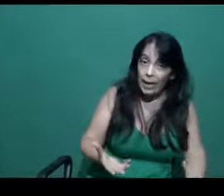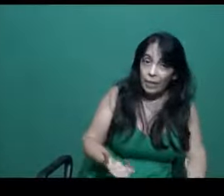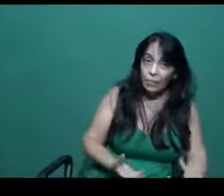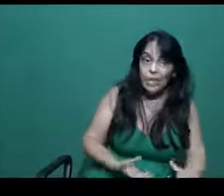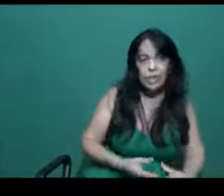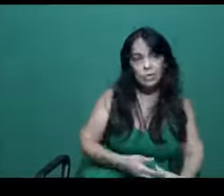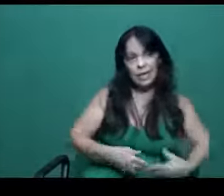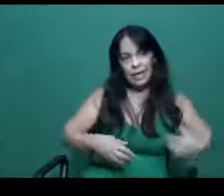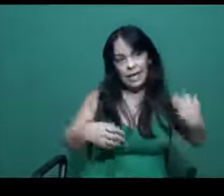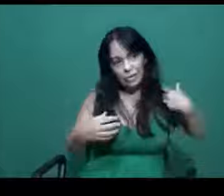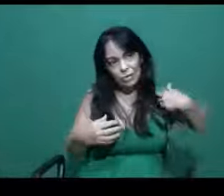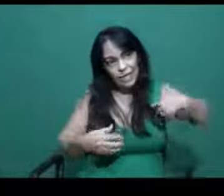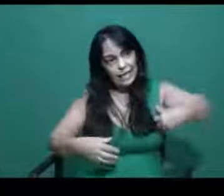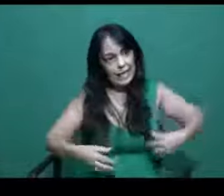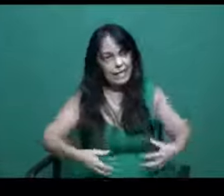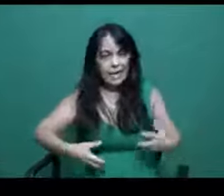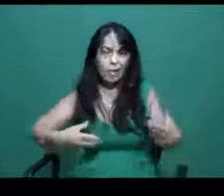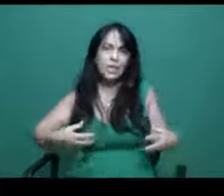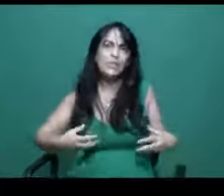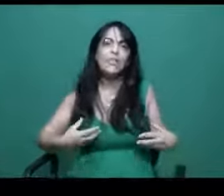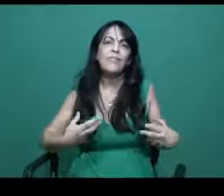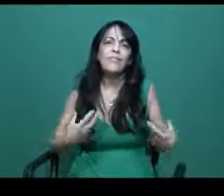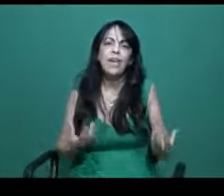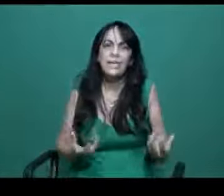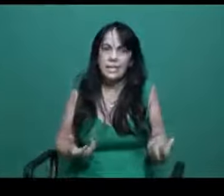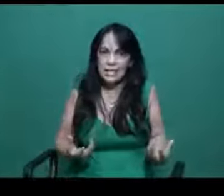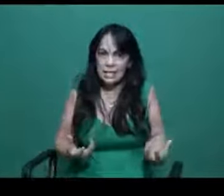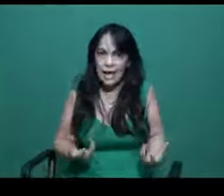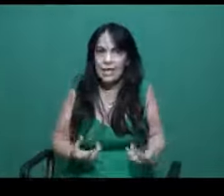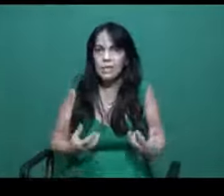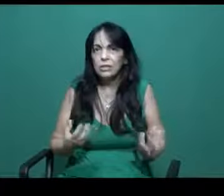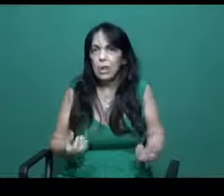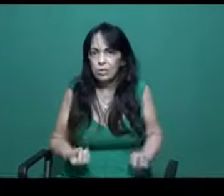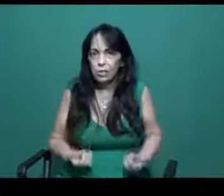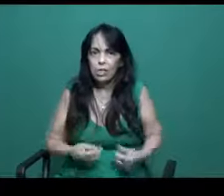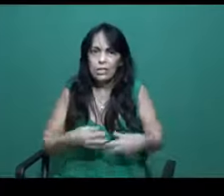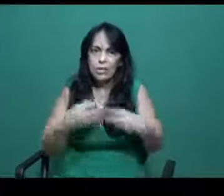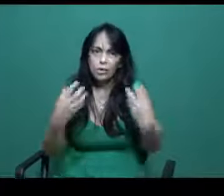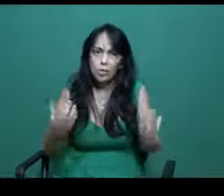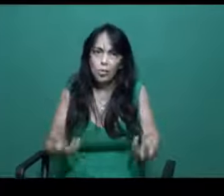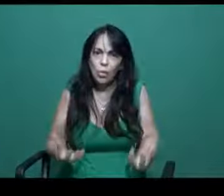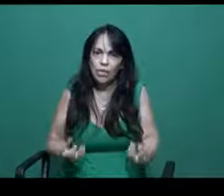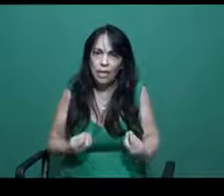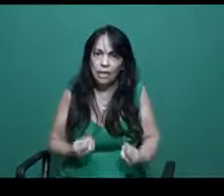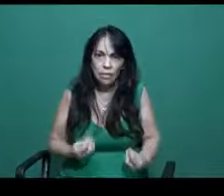com isso, querendo que a criança realmente vivesse as situações dentro de um contexto,